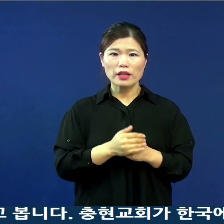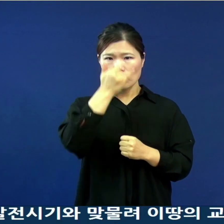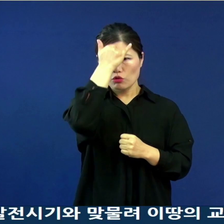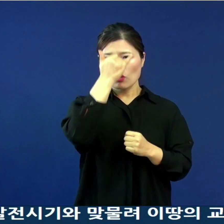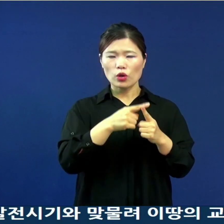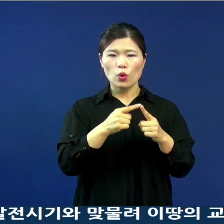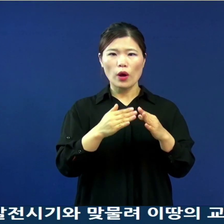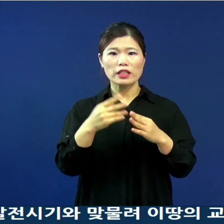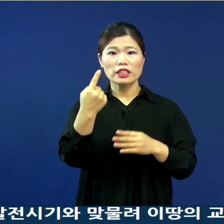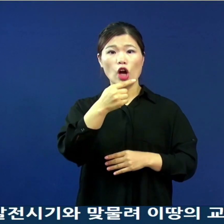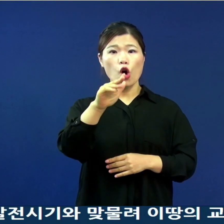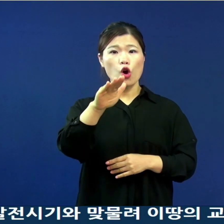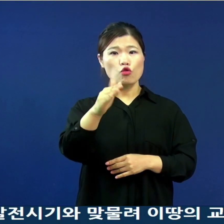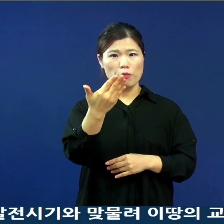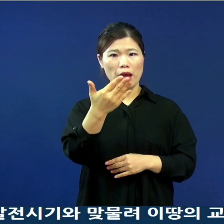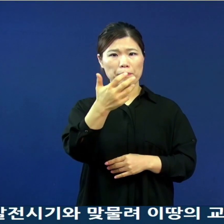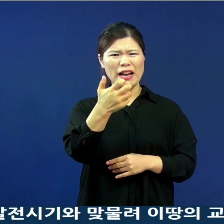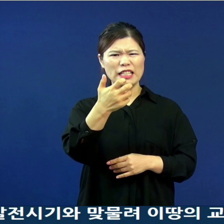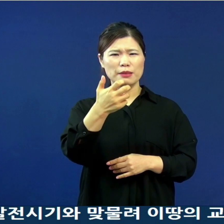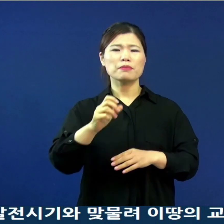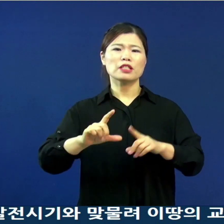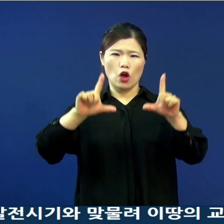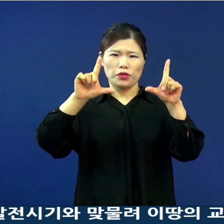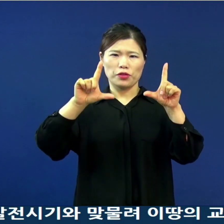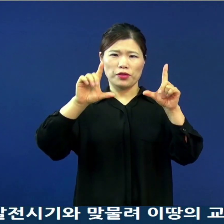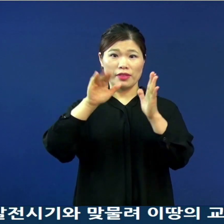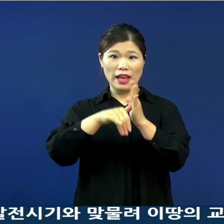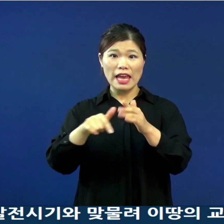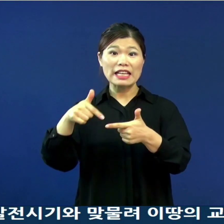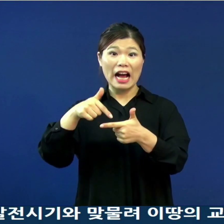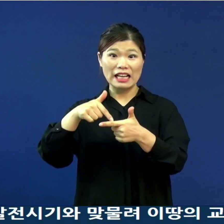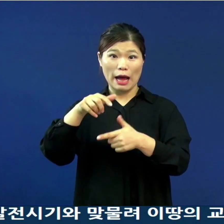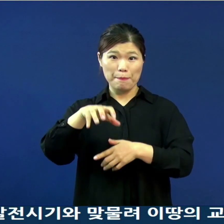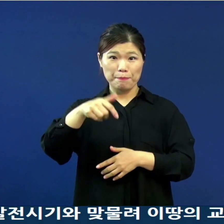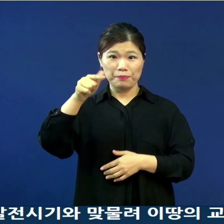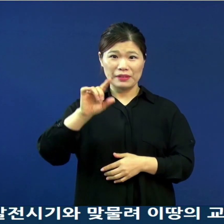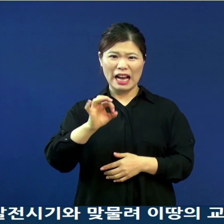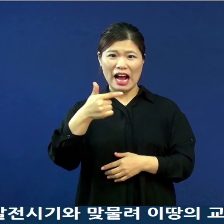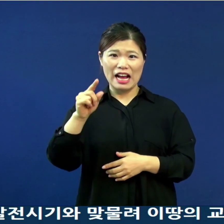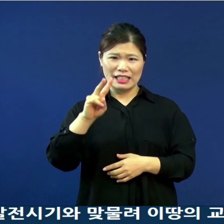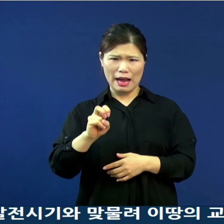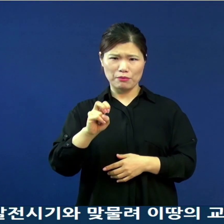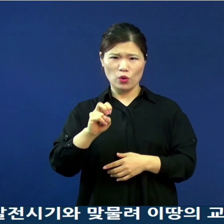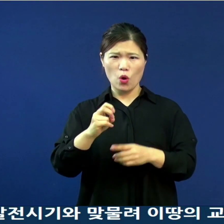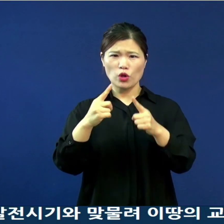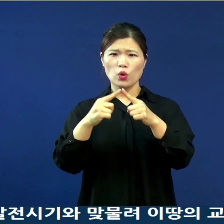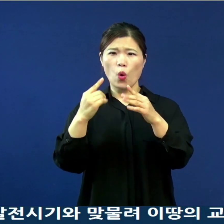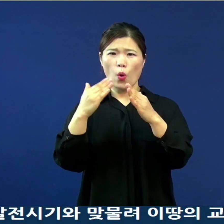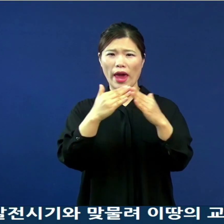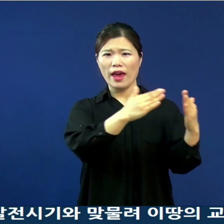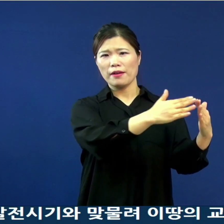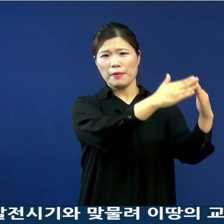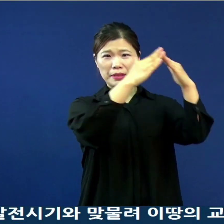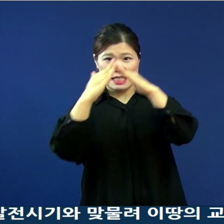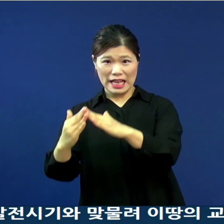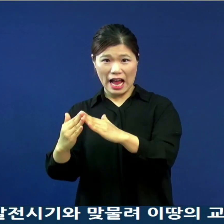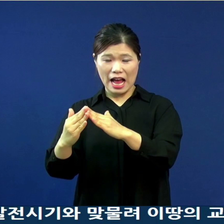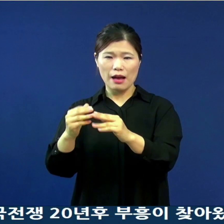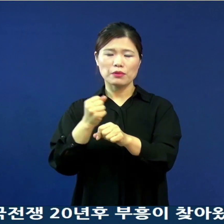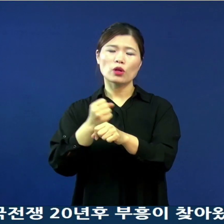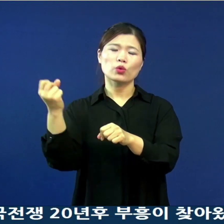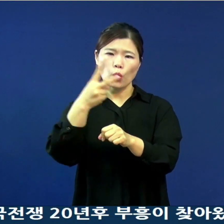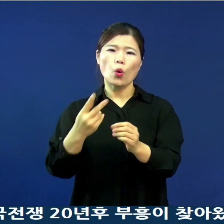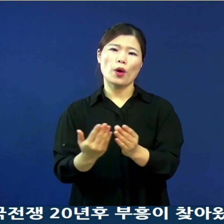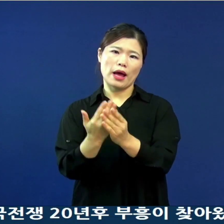충현교회는 1980년대 중반에 이곳 강남으로 교회를 이전하면서 또 다른 차원의 성장을